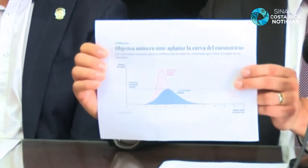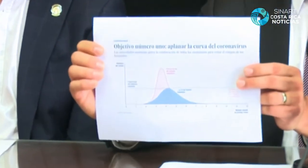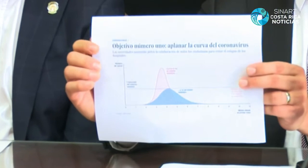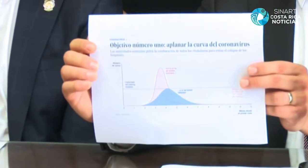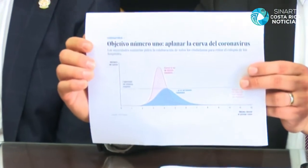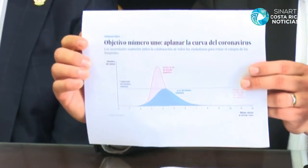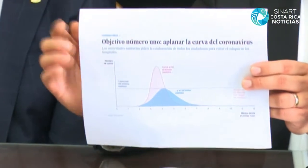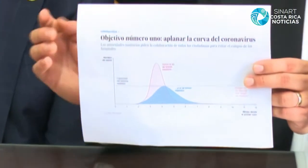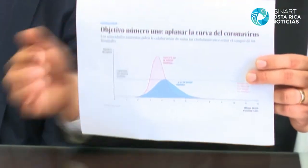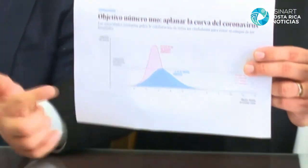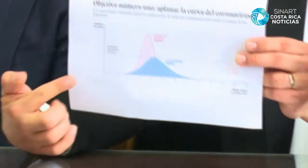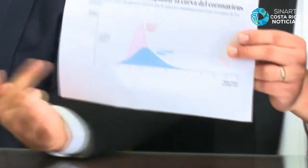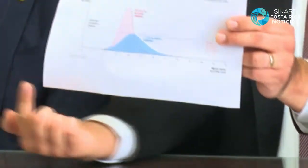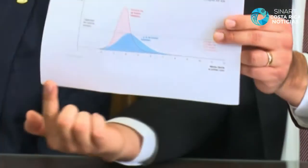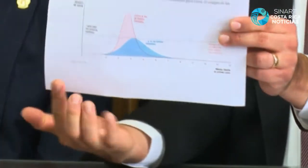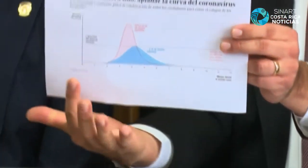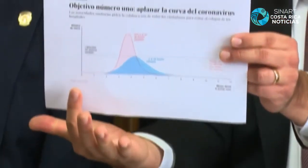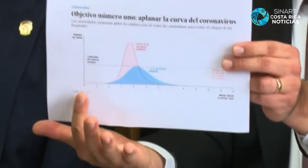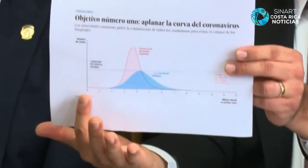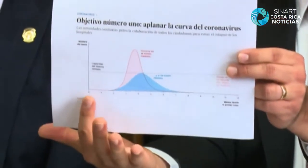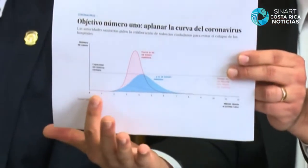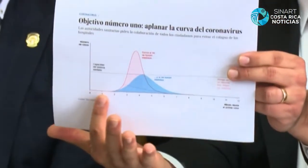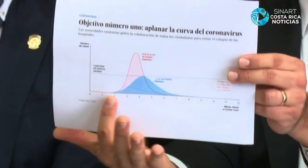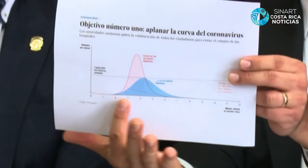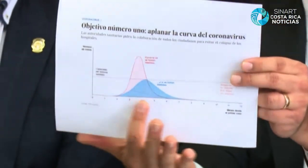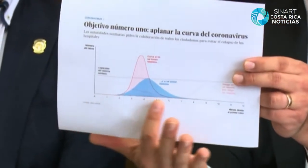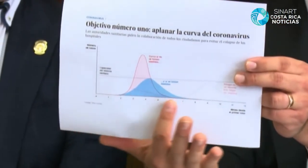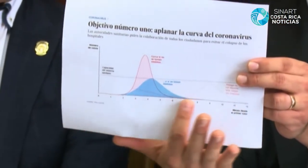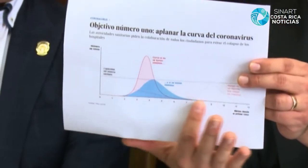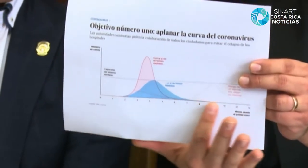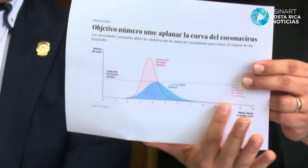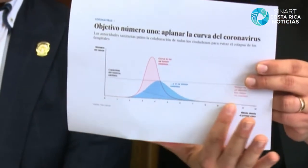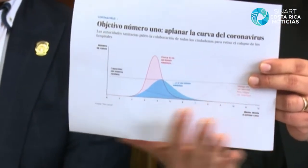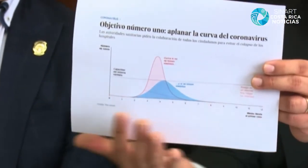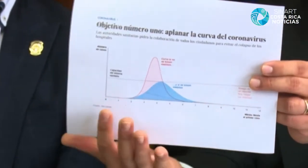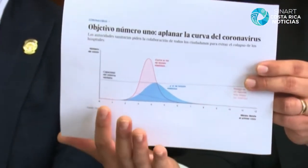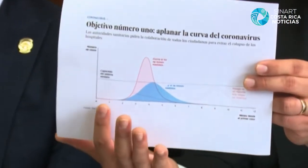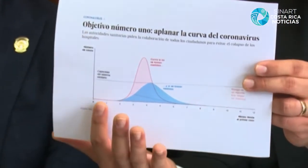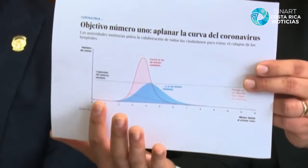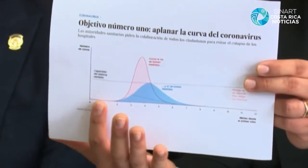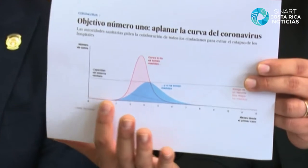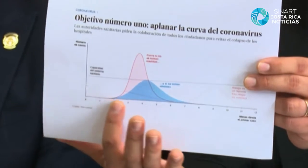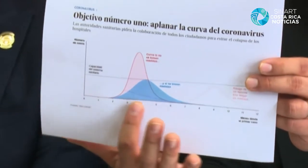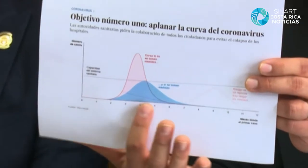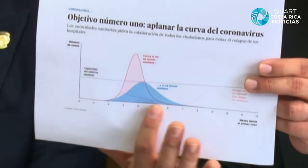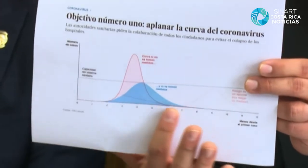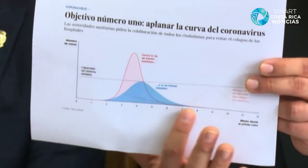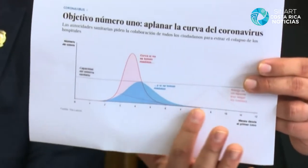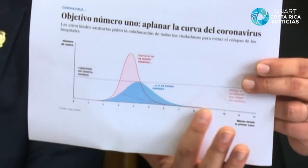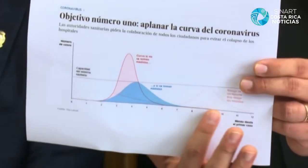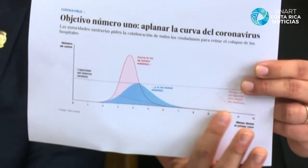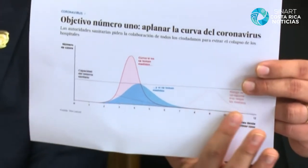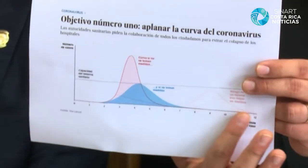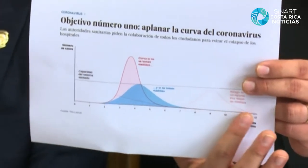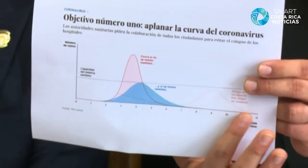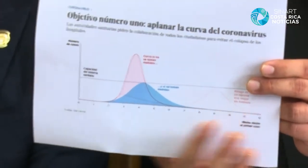juntos. En esto se ve una línea del tiempo a partir de los primeros